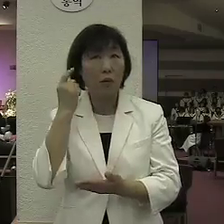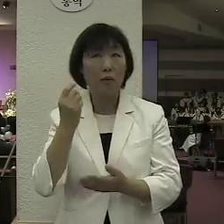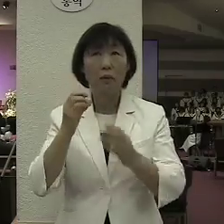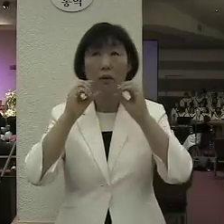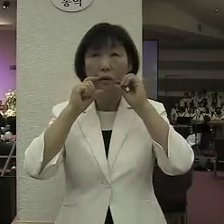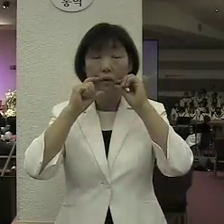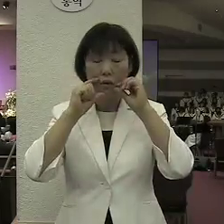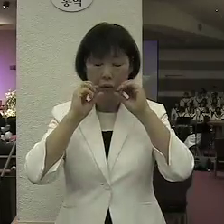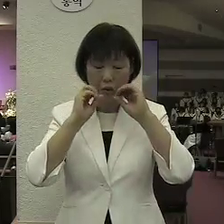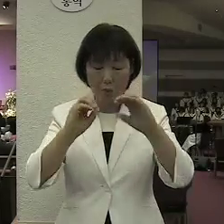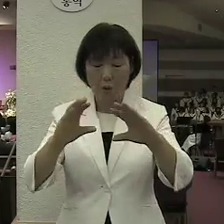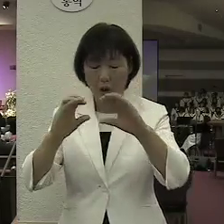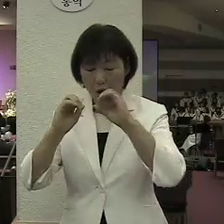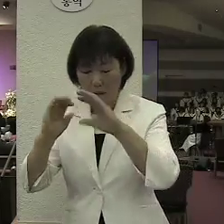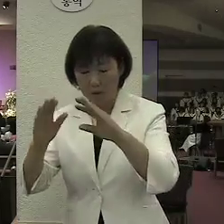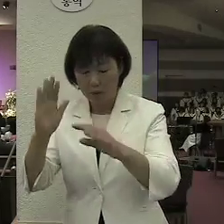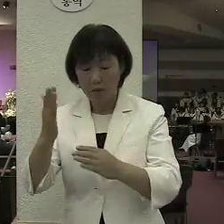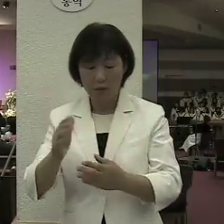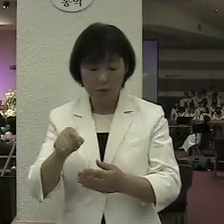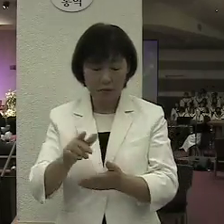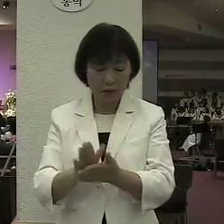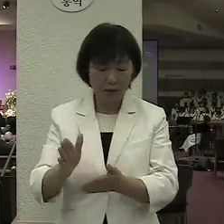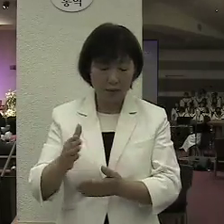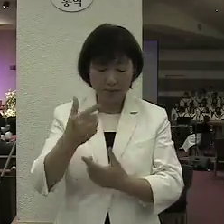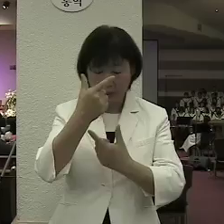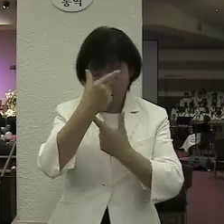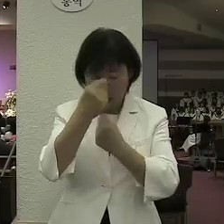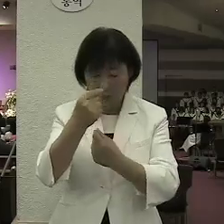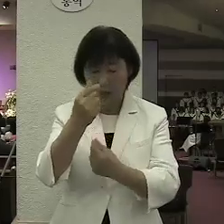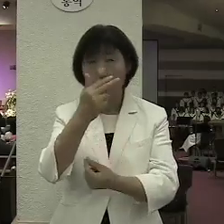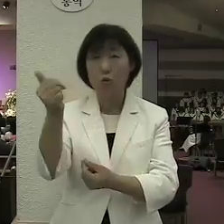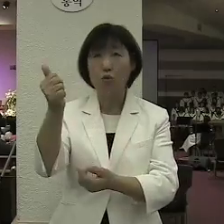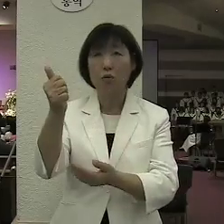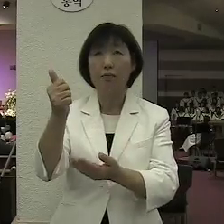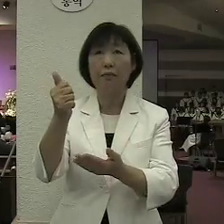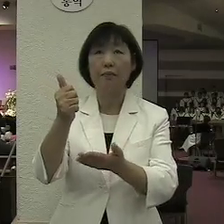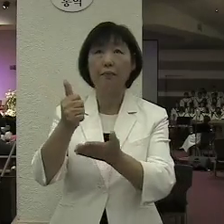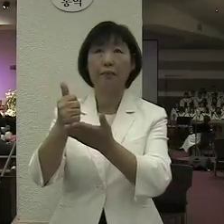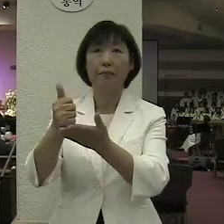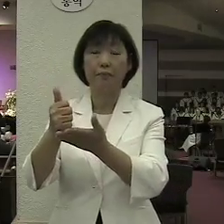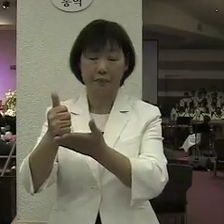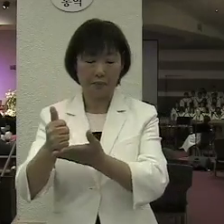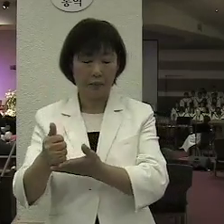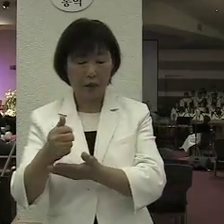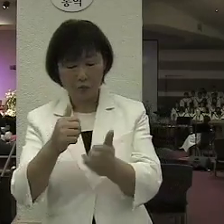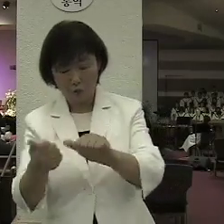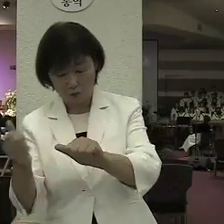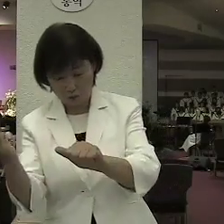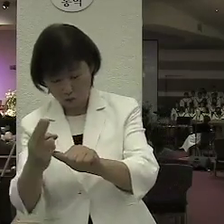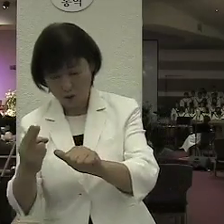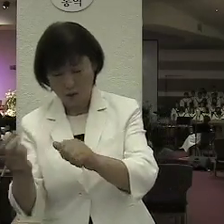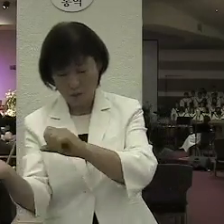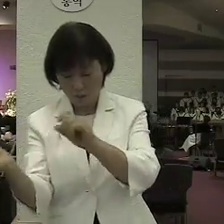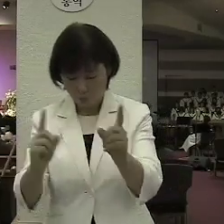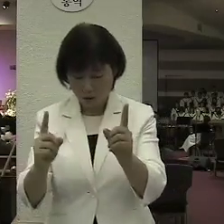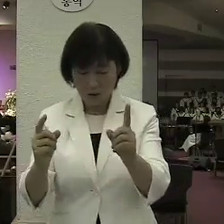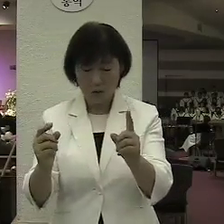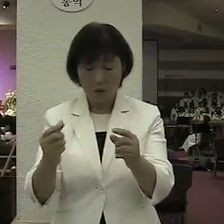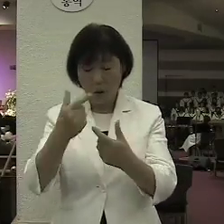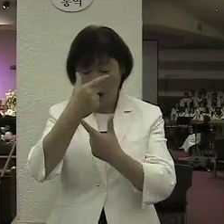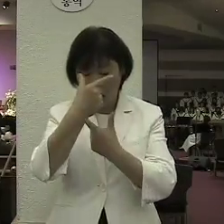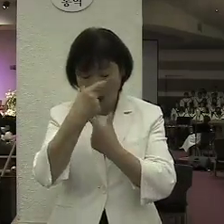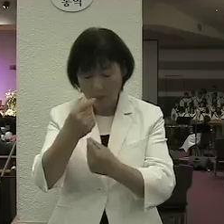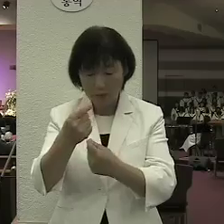향해 그분이 주신 말씀을 선포하는 것이고, 저와 여러분들은 그분 앞에서 합당하신 주님 앞에